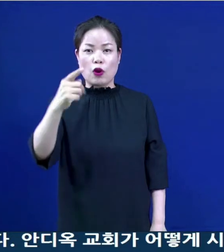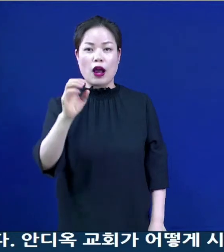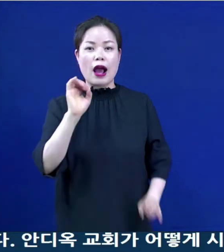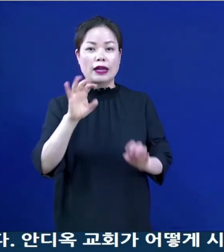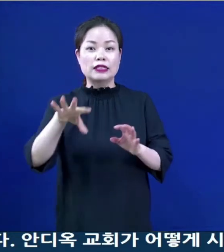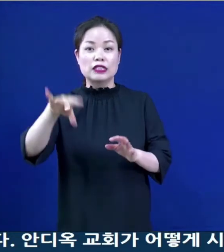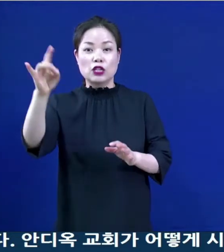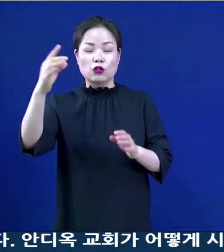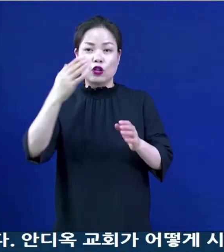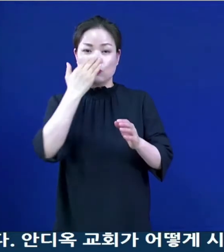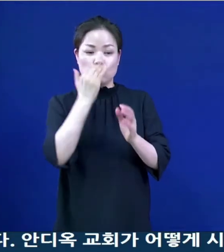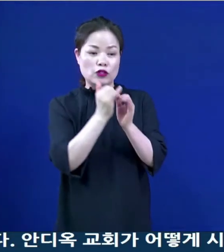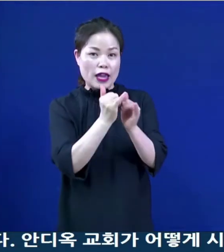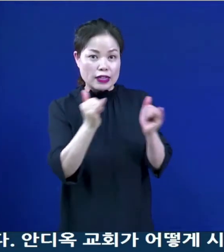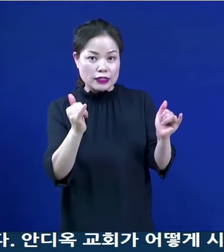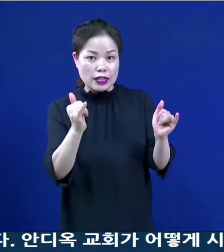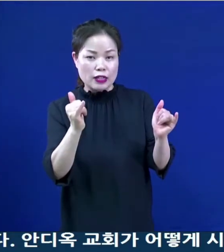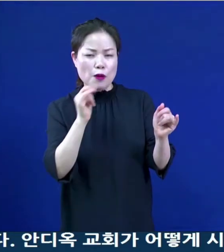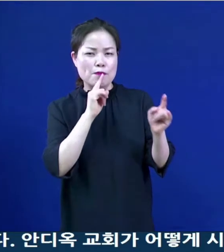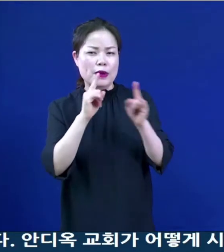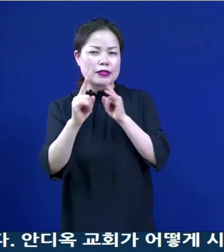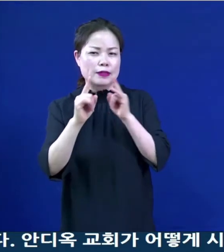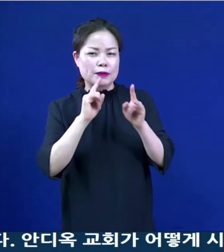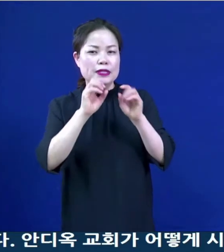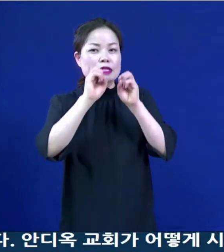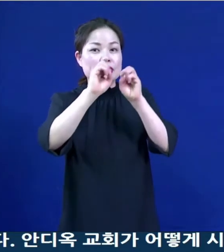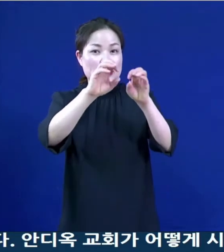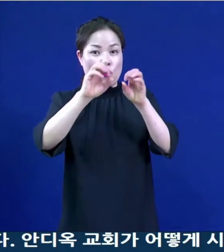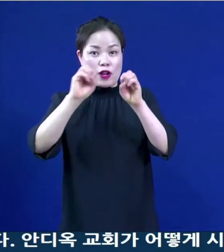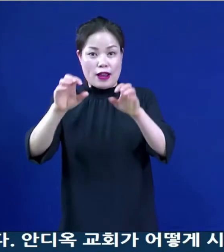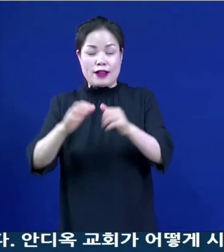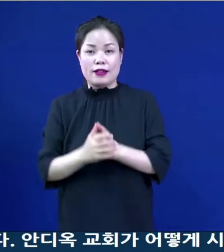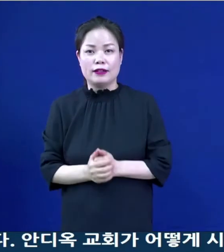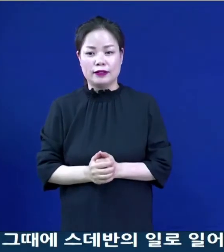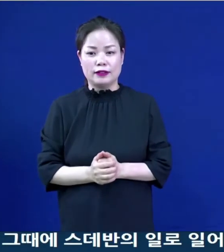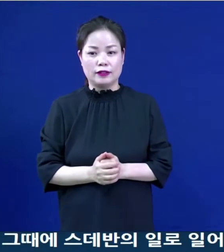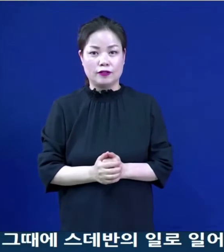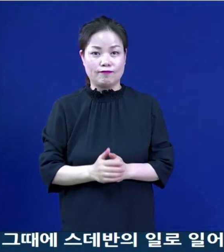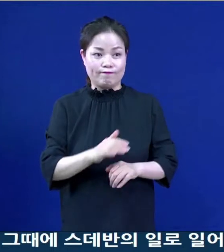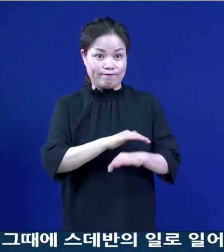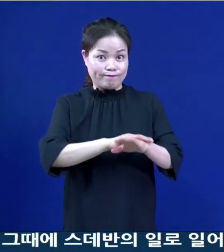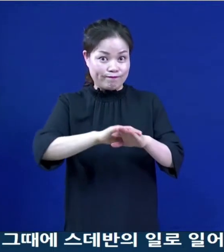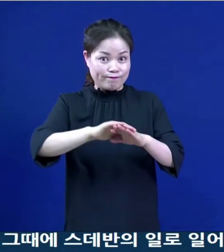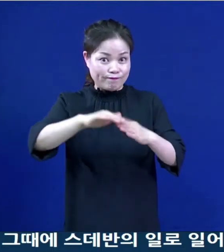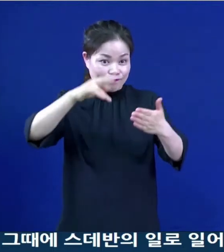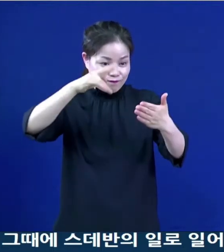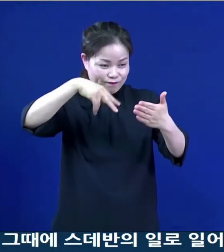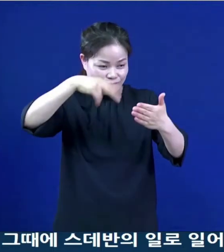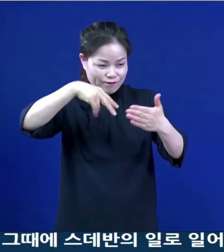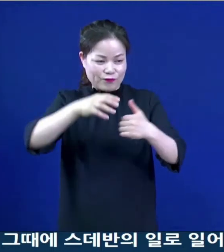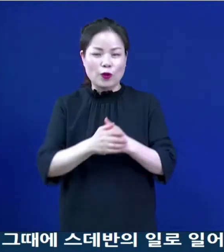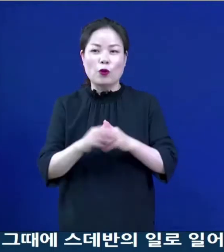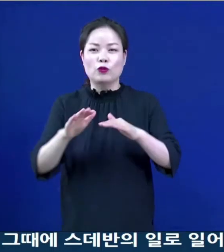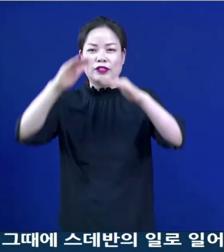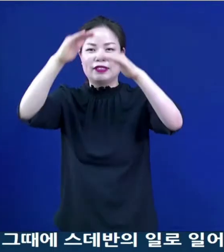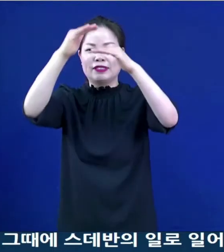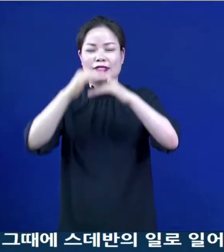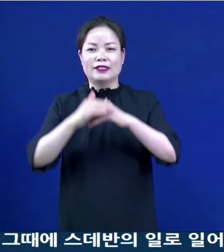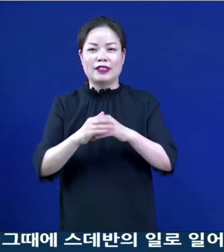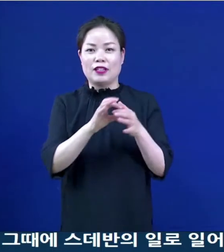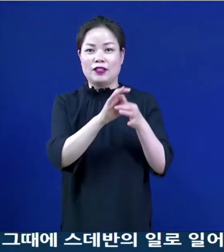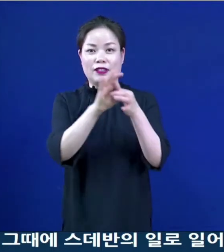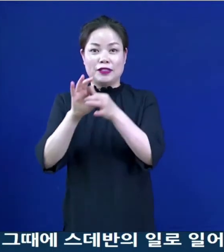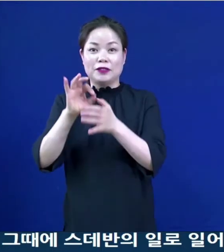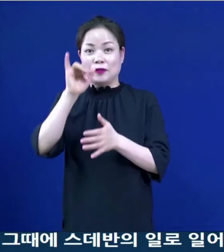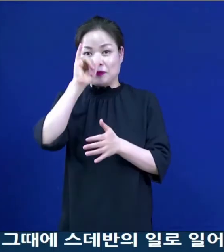이르러 유대인에게만 말씀을 전하는데, 이거 잘 읽어두셔야 돼요. 잘 읽어두셔야 됩니다. 오늘 본문하고 다 연결이